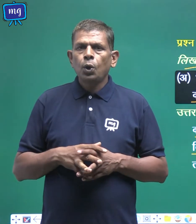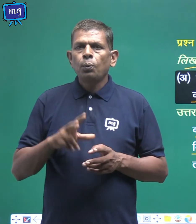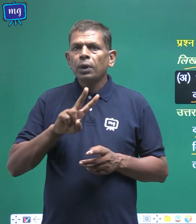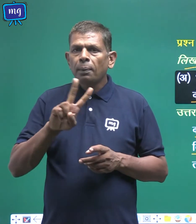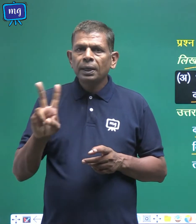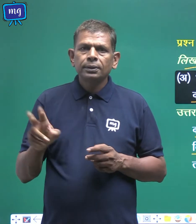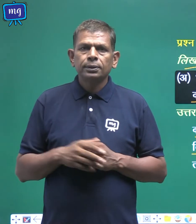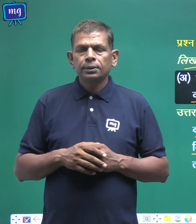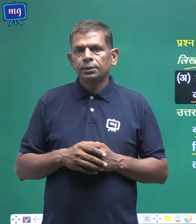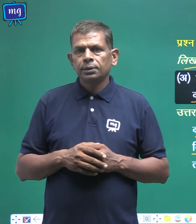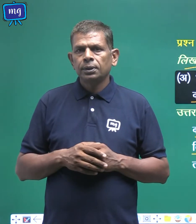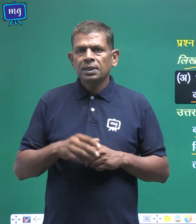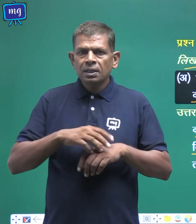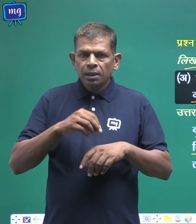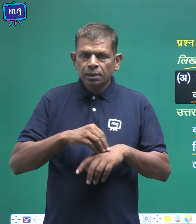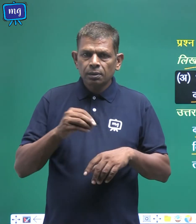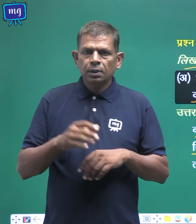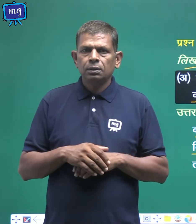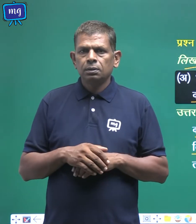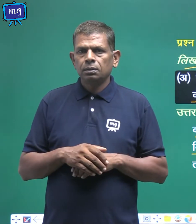विटामिन, खनिज लवण,